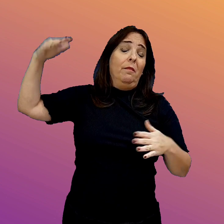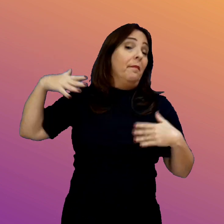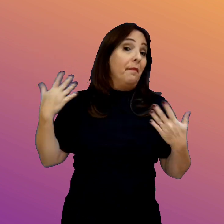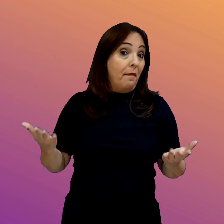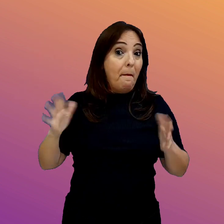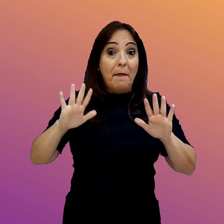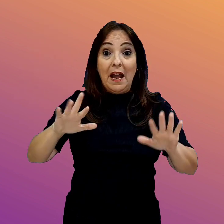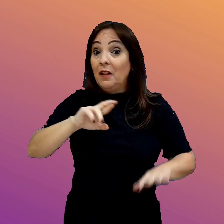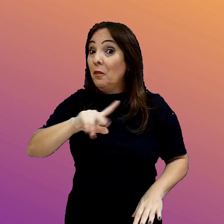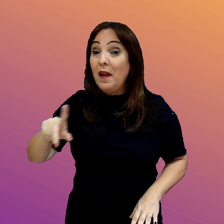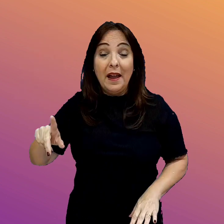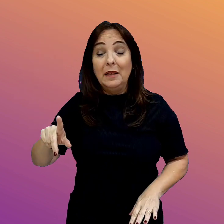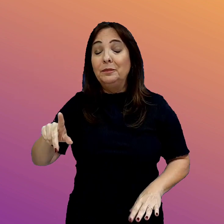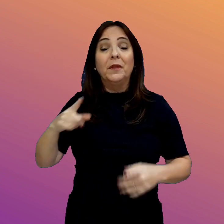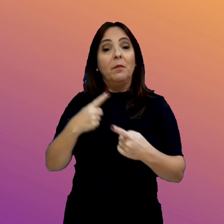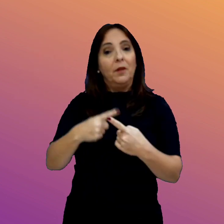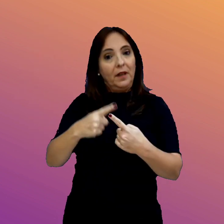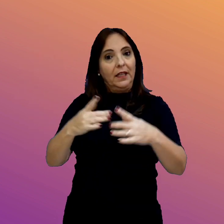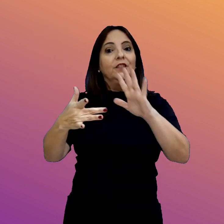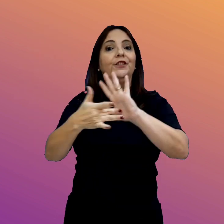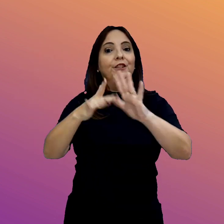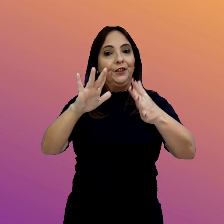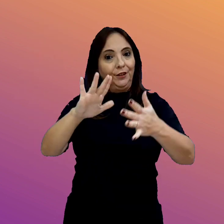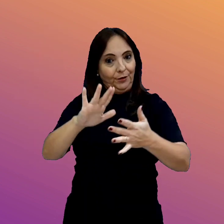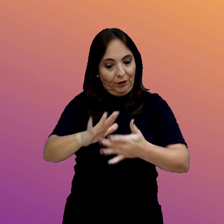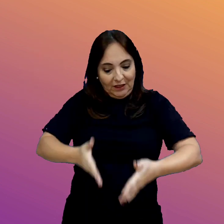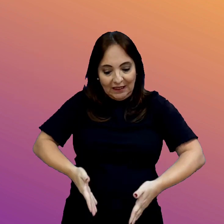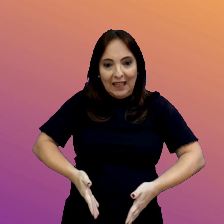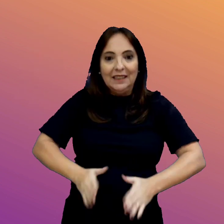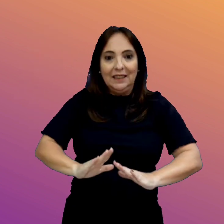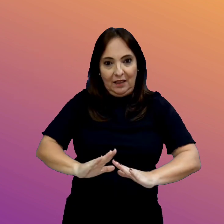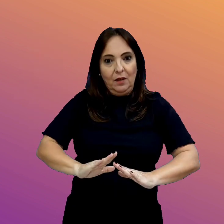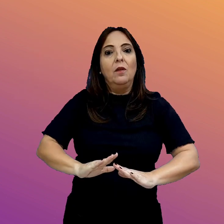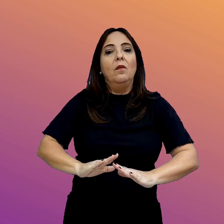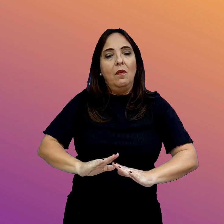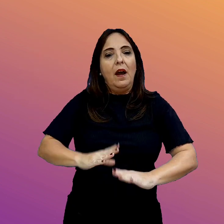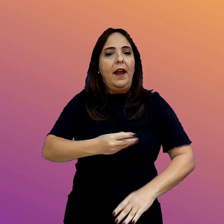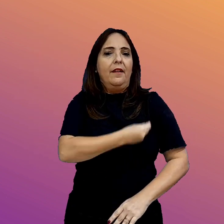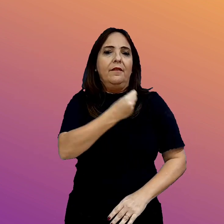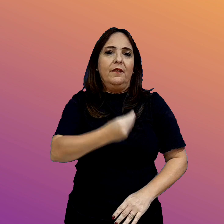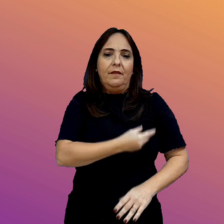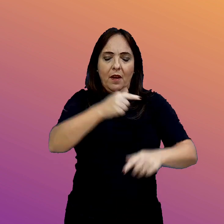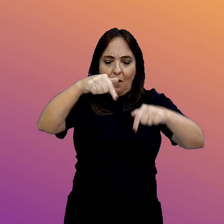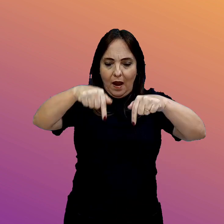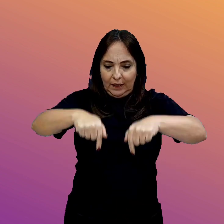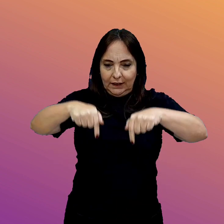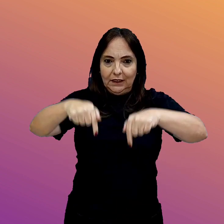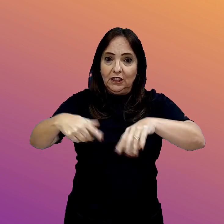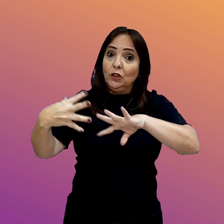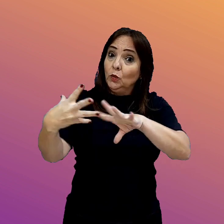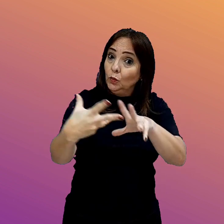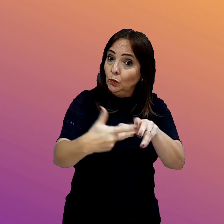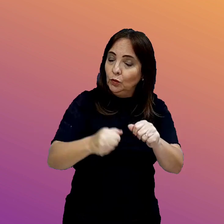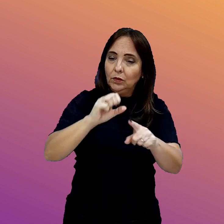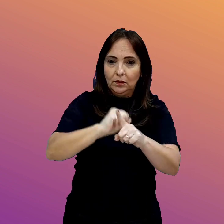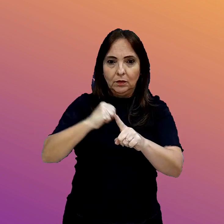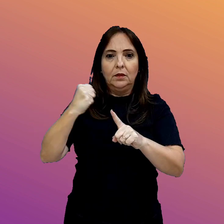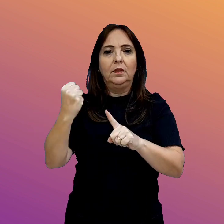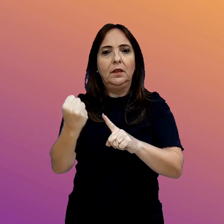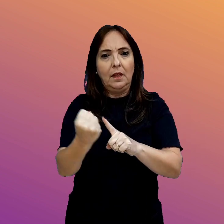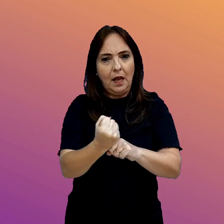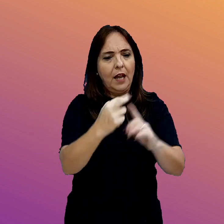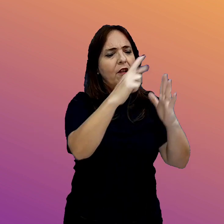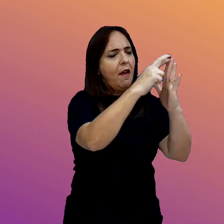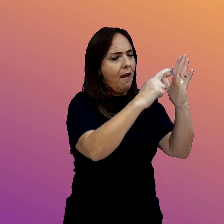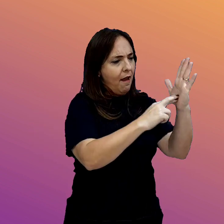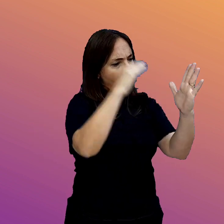Jesus nasceu e passou a maior parte da sua vida terrena submetendo-se às regras humanas, morando em uma